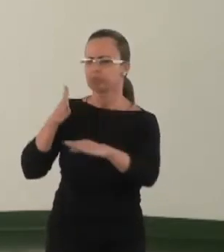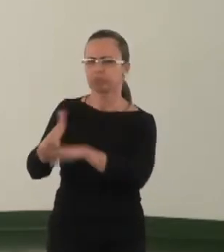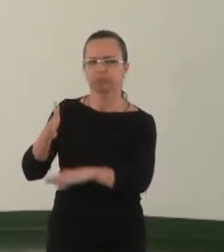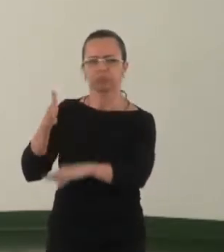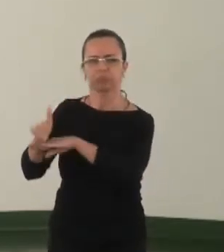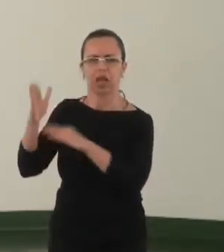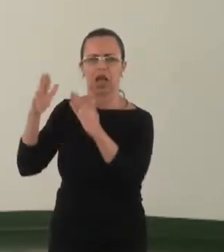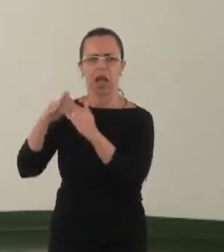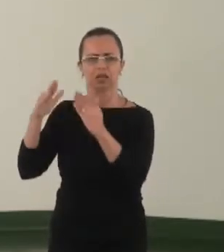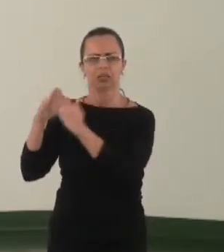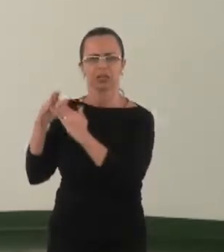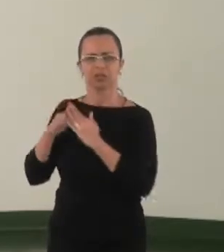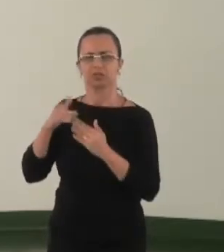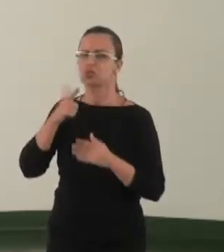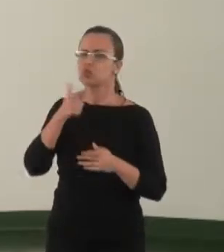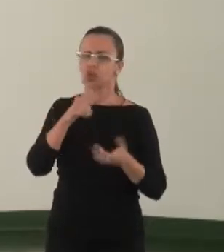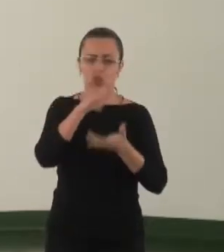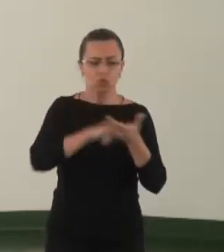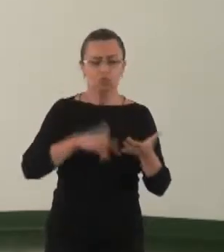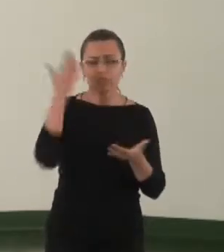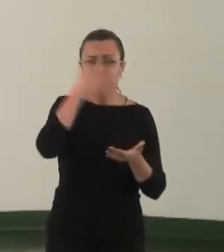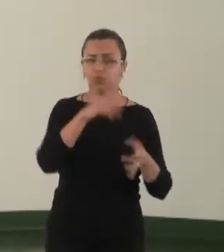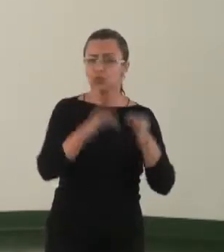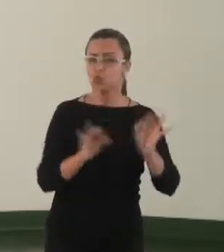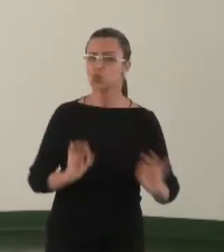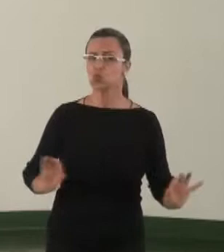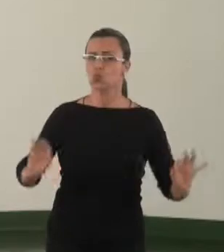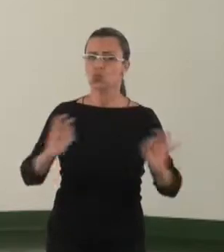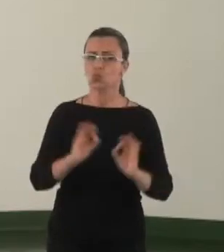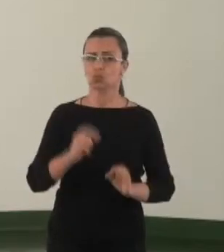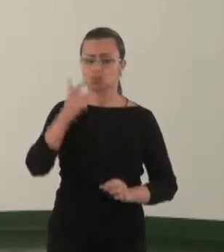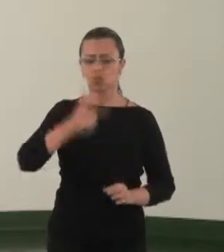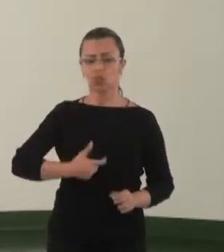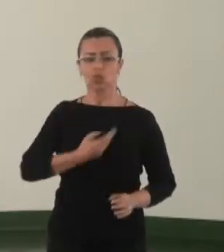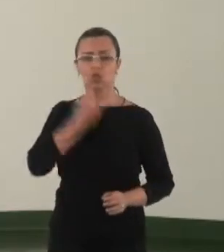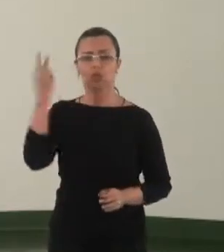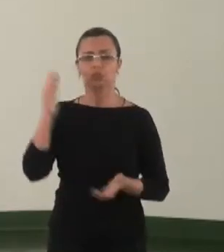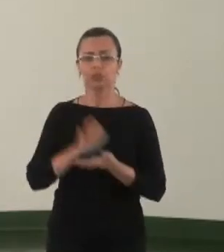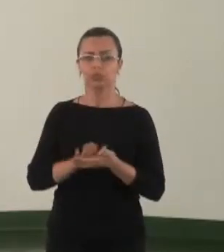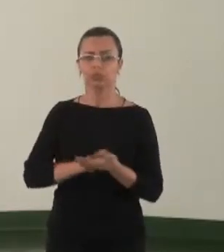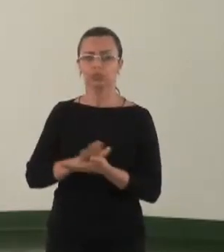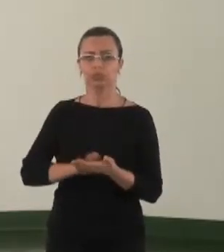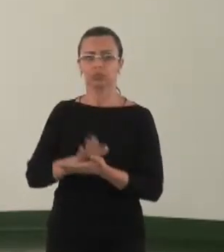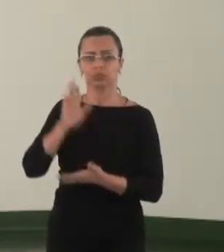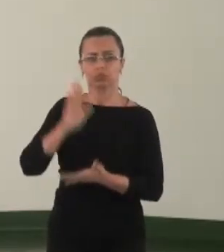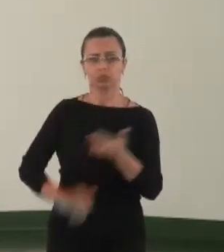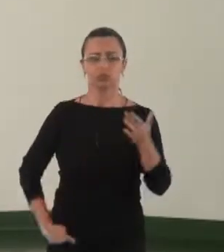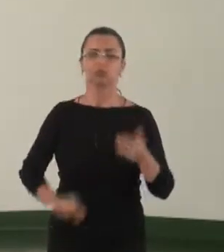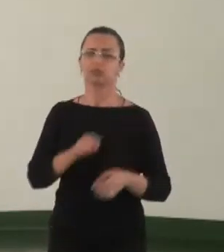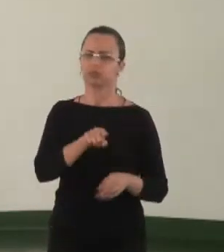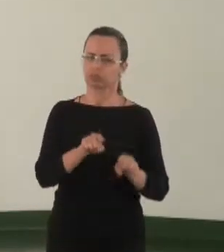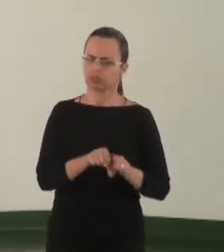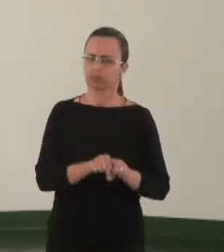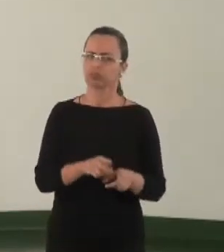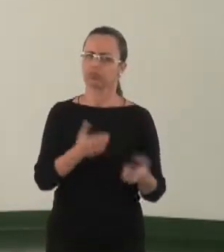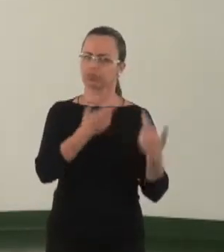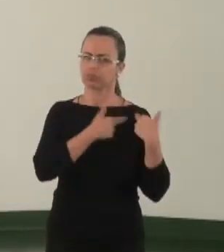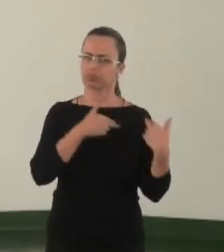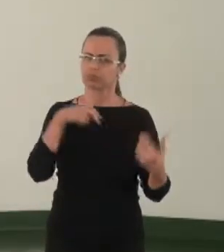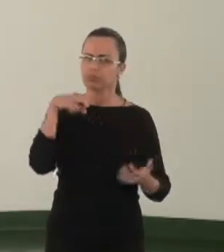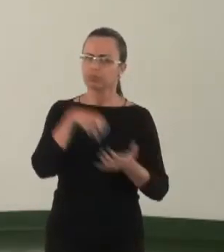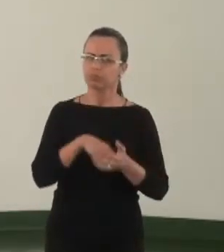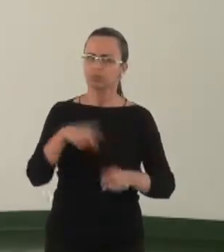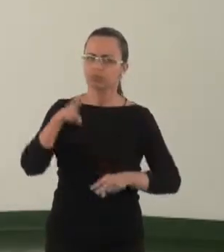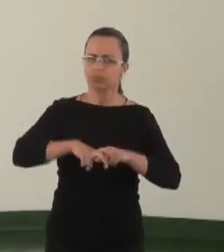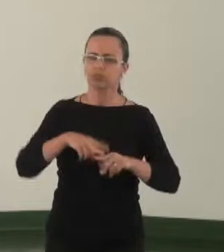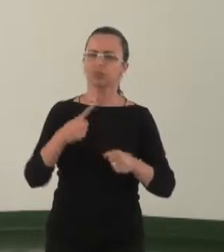sem mandado de busca e apreensão, sem identificação, e já que ele também, os agentes têm responsabilidade penal sobre isso,